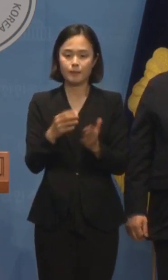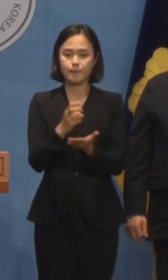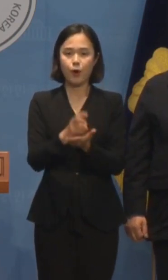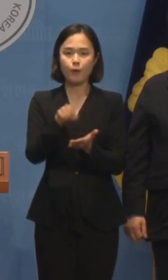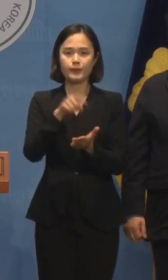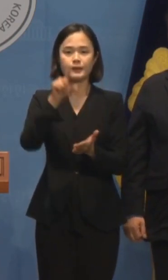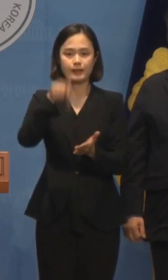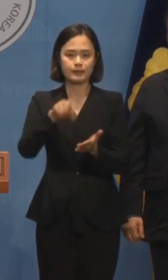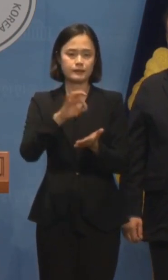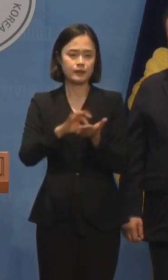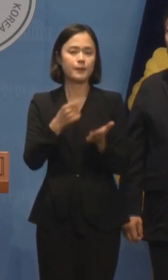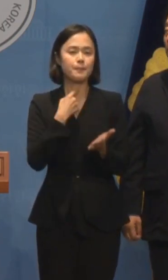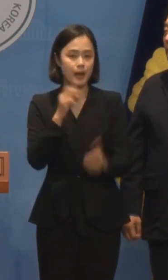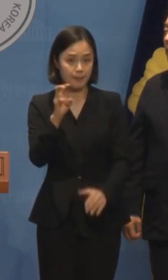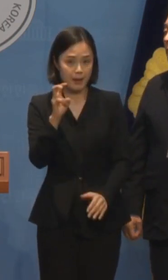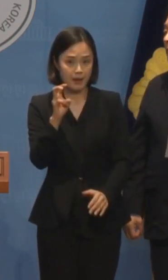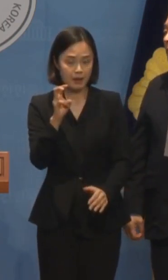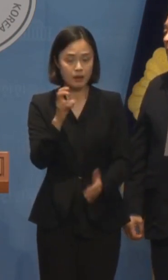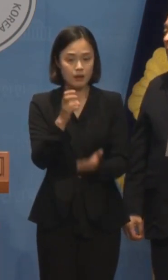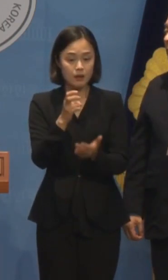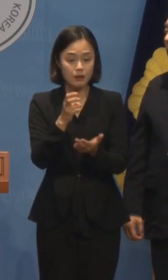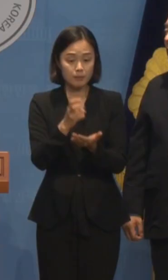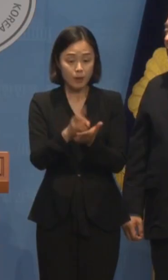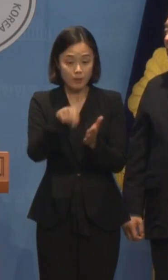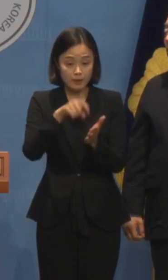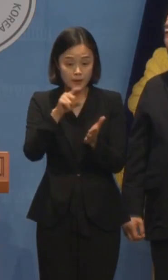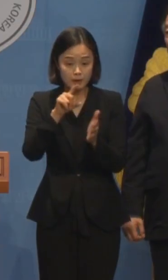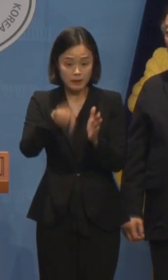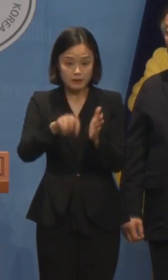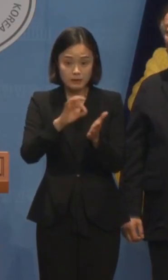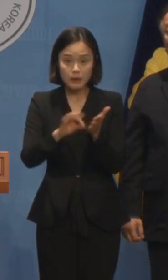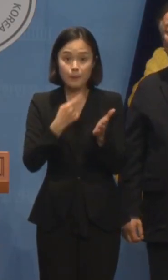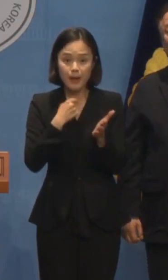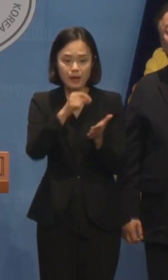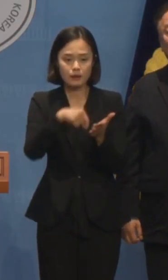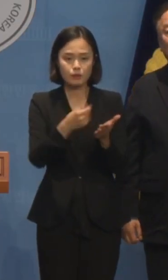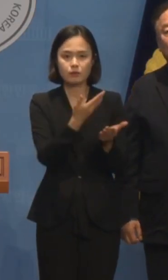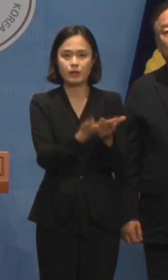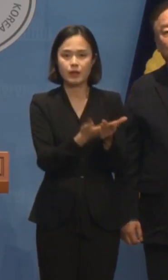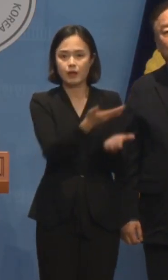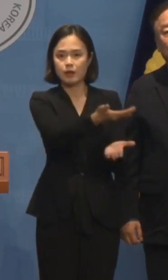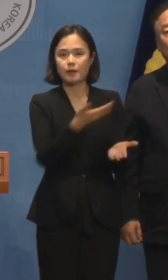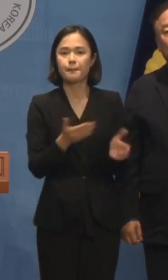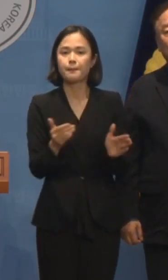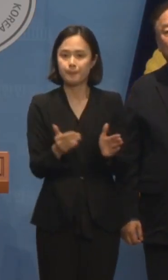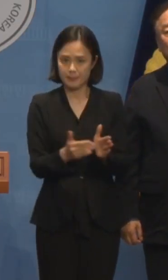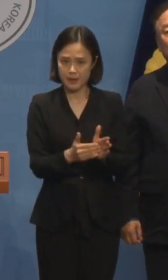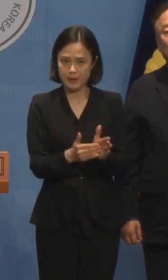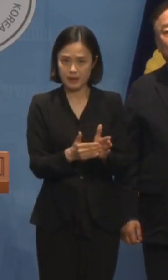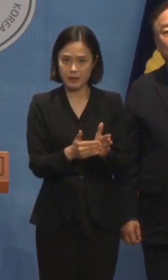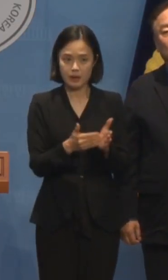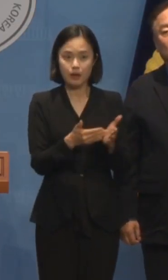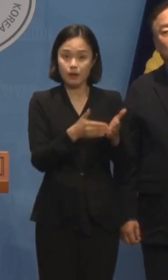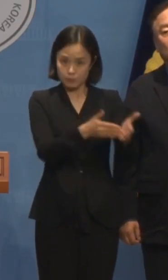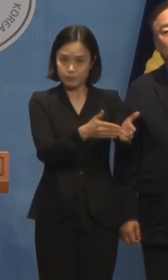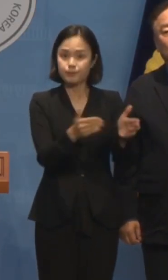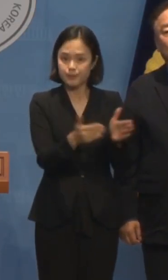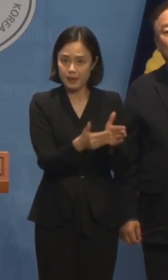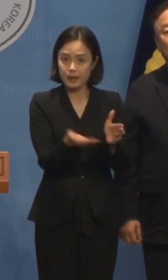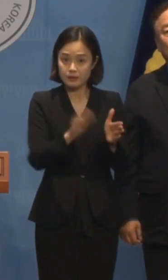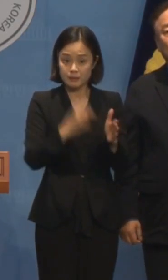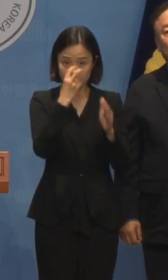내역을 제출해달라고 요구를 했습니다. 그런데 검찰은 1심